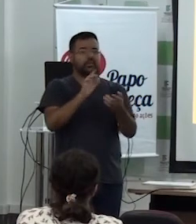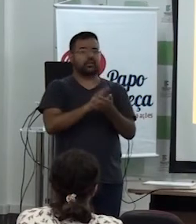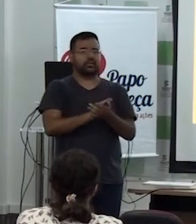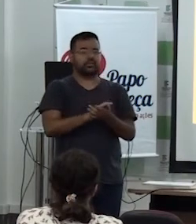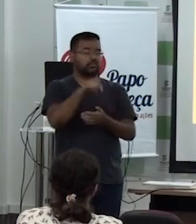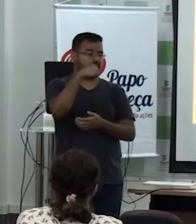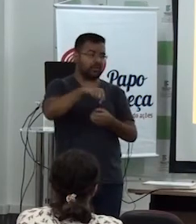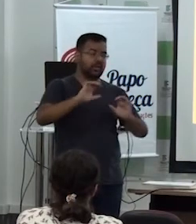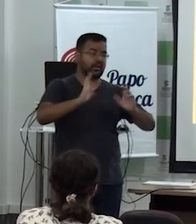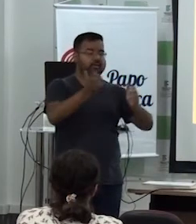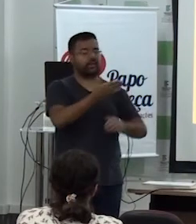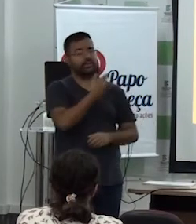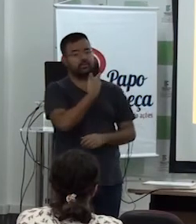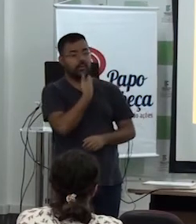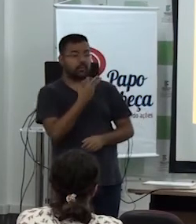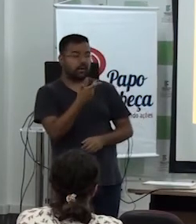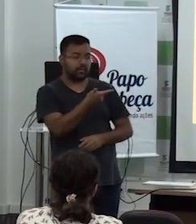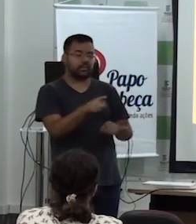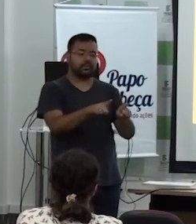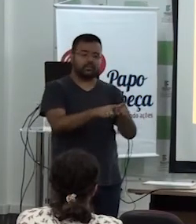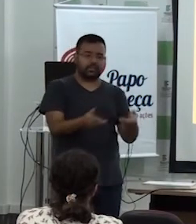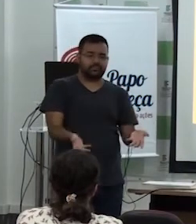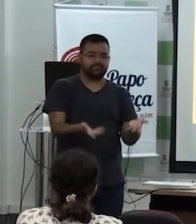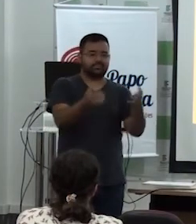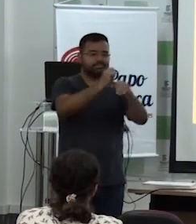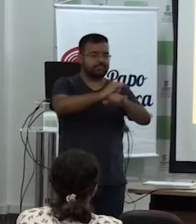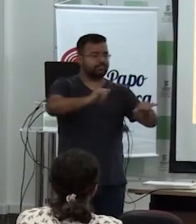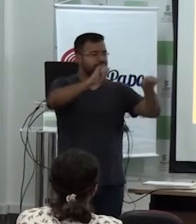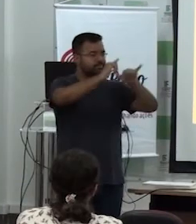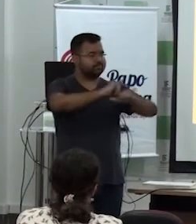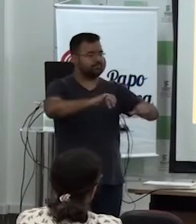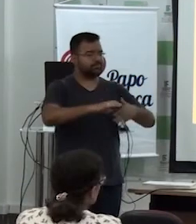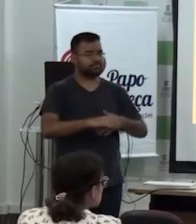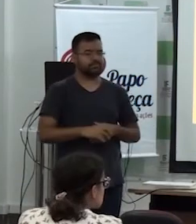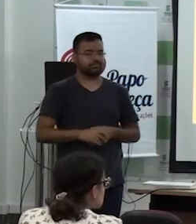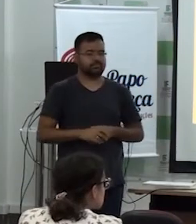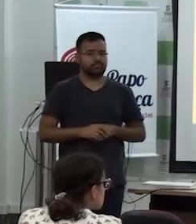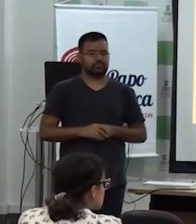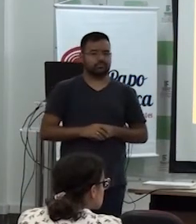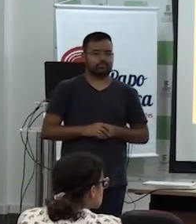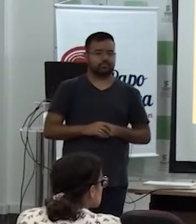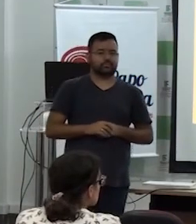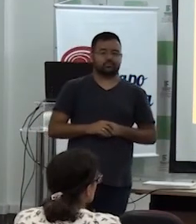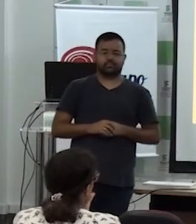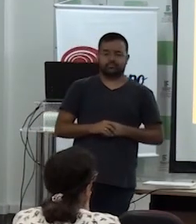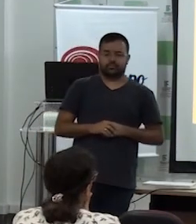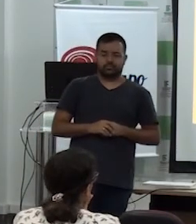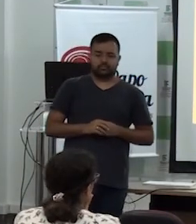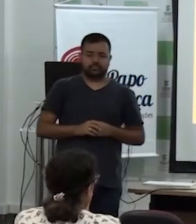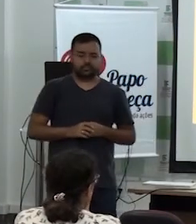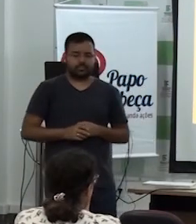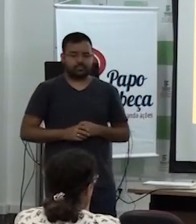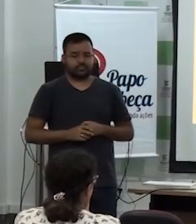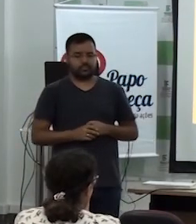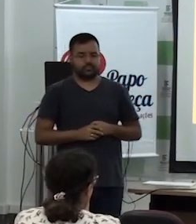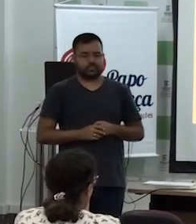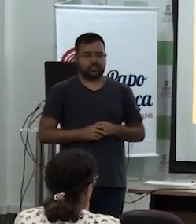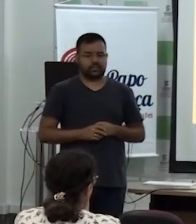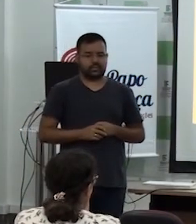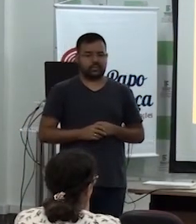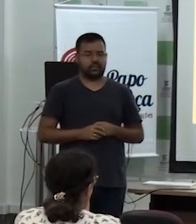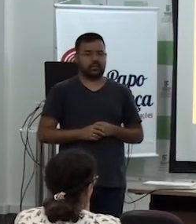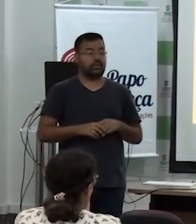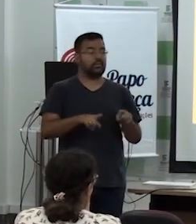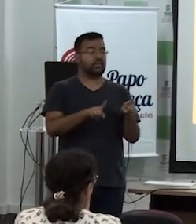dos eventos Papo Cabeças, que a gente traz as coisas relacionadas à pesquisa para serem divulgadas aqui nesse evento.